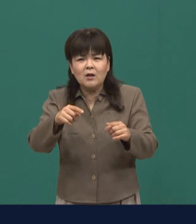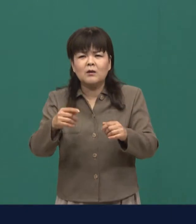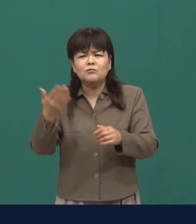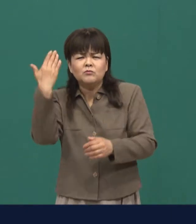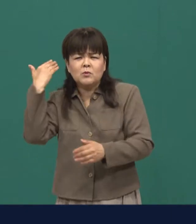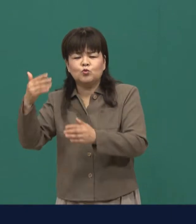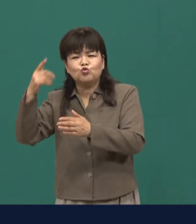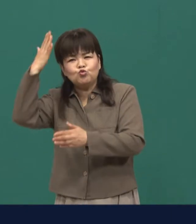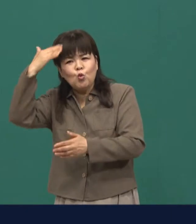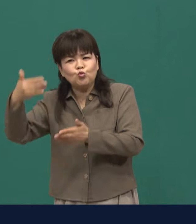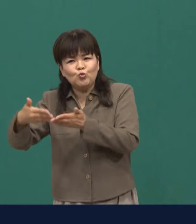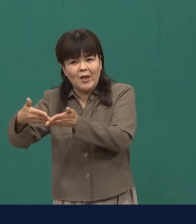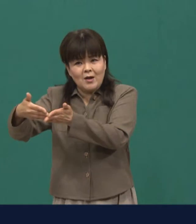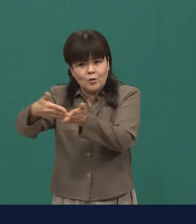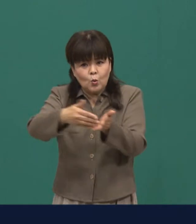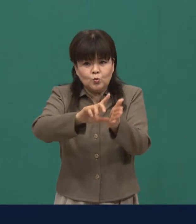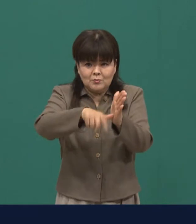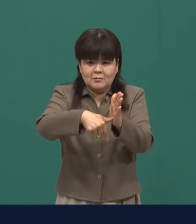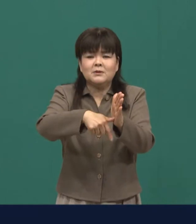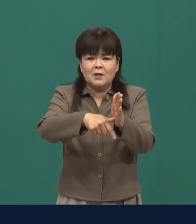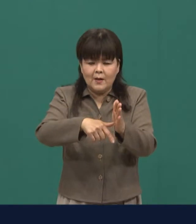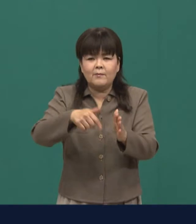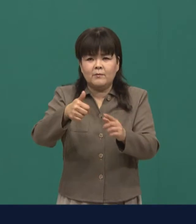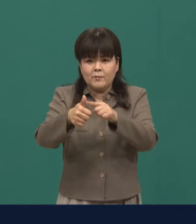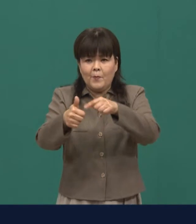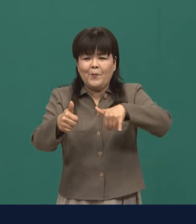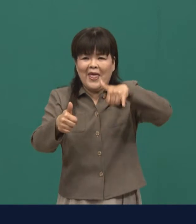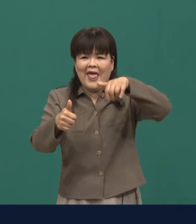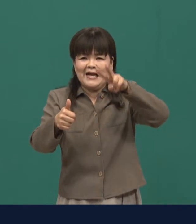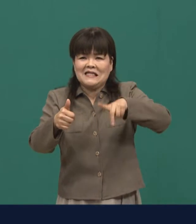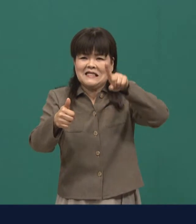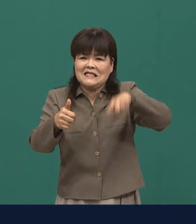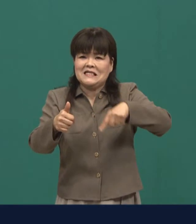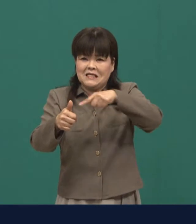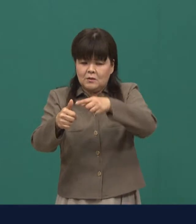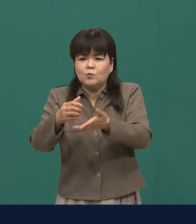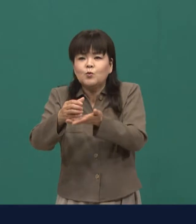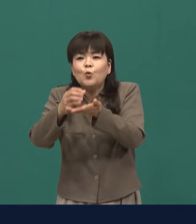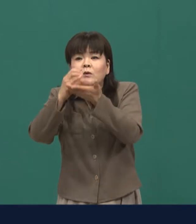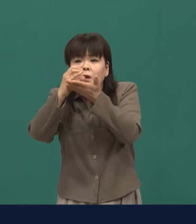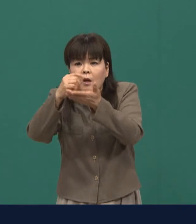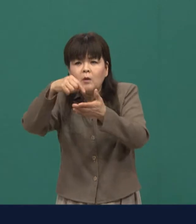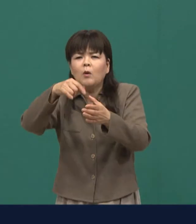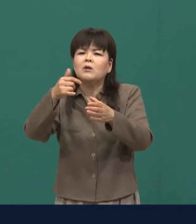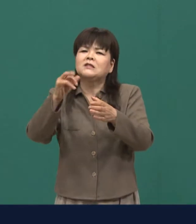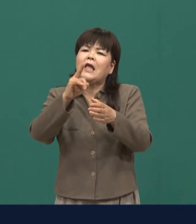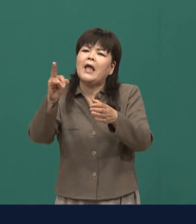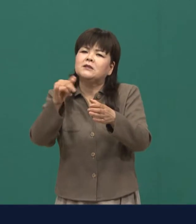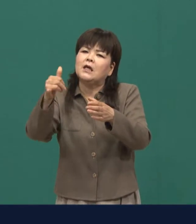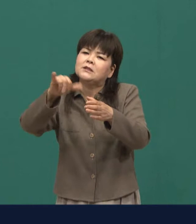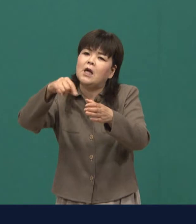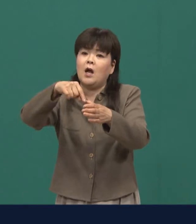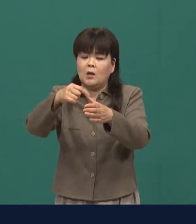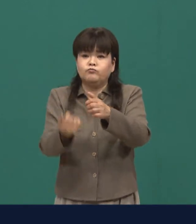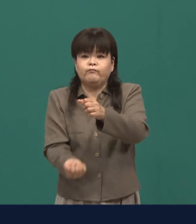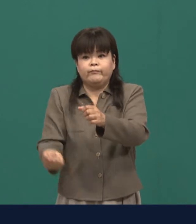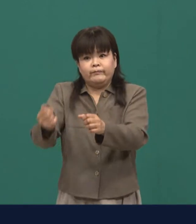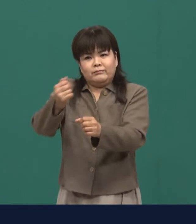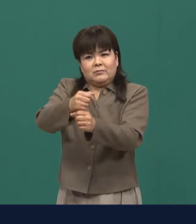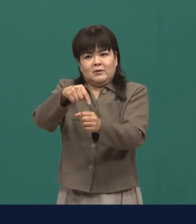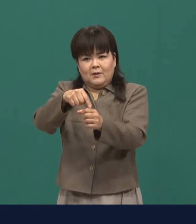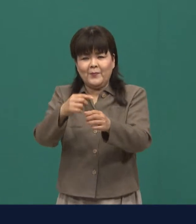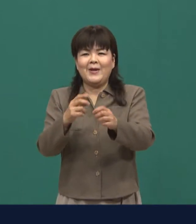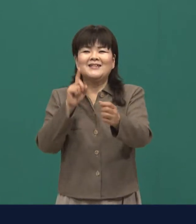このイベントは黒船来の際にペリーが飲んだともされるゼゼ茶の復活を目指して、幼稚